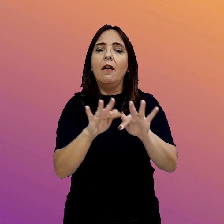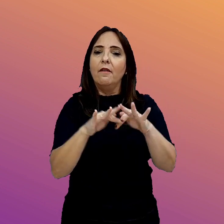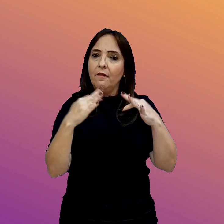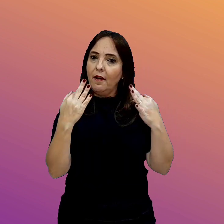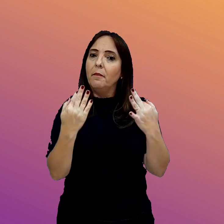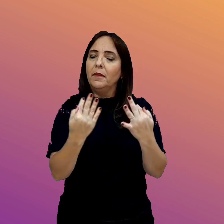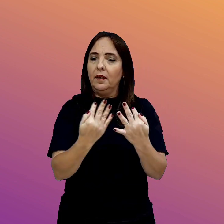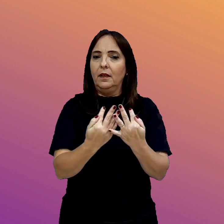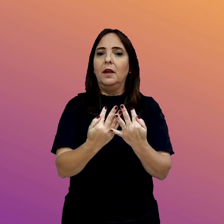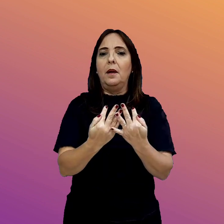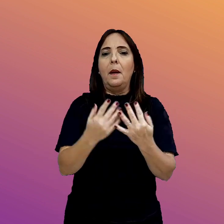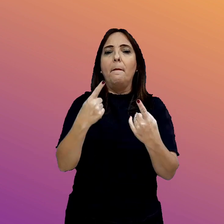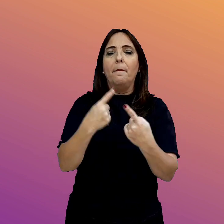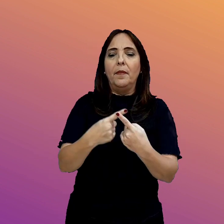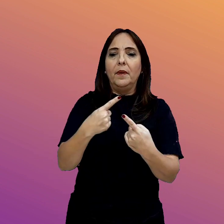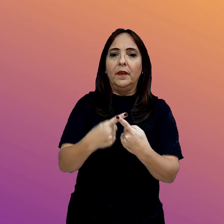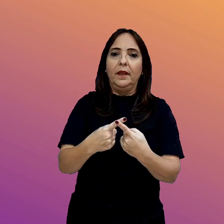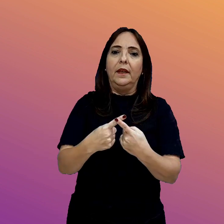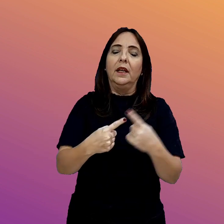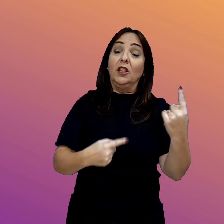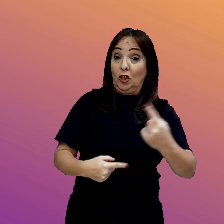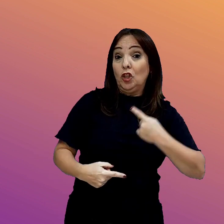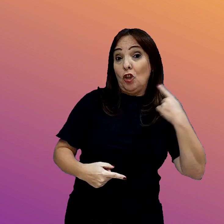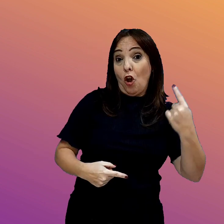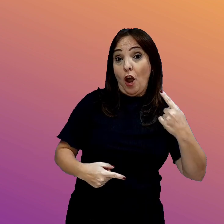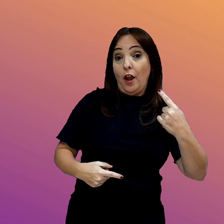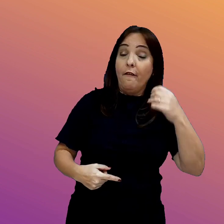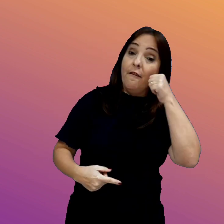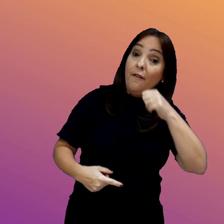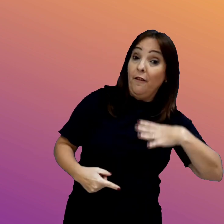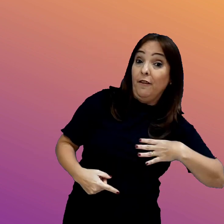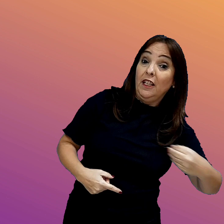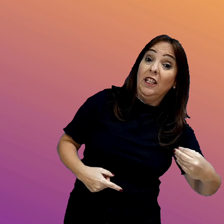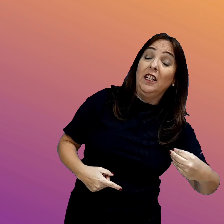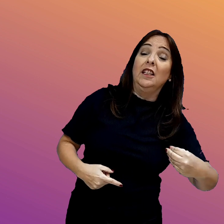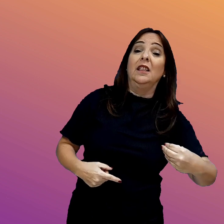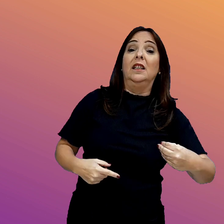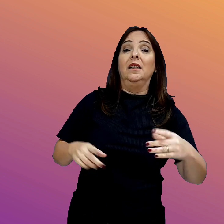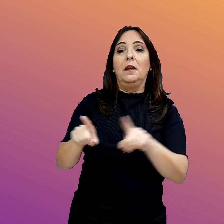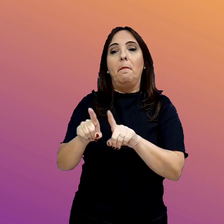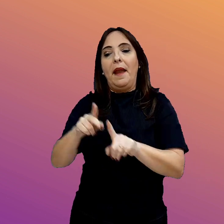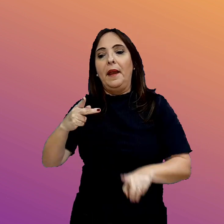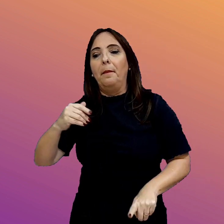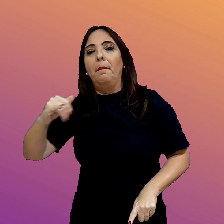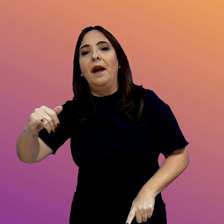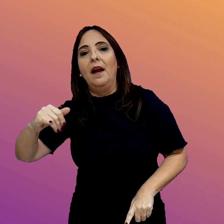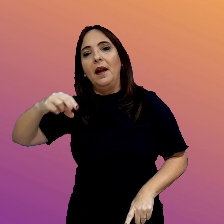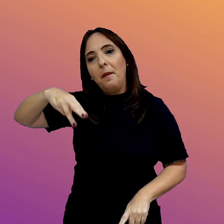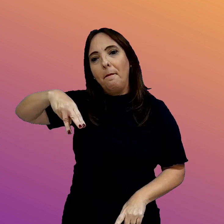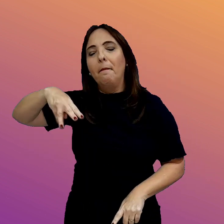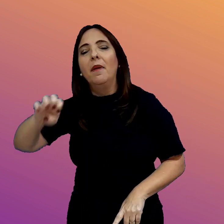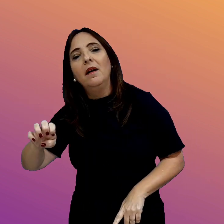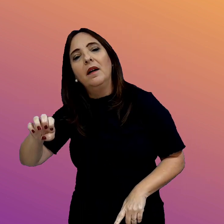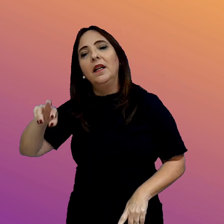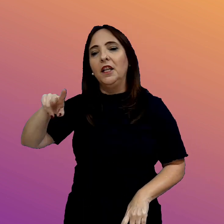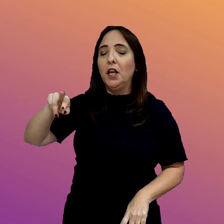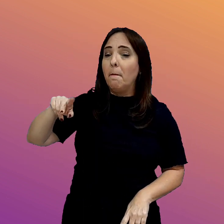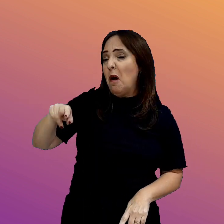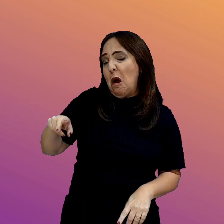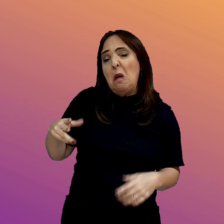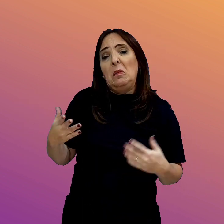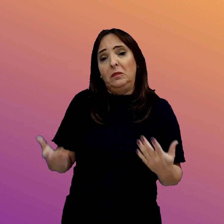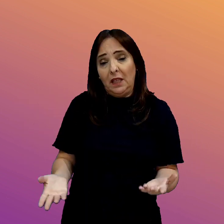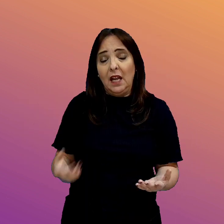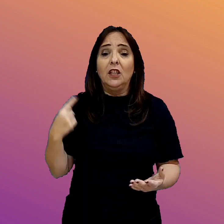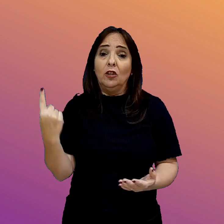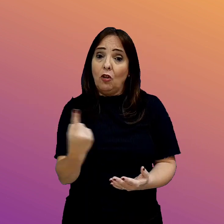fundo, nós somos ou filhas, né, ou filhos, somos pais, somos irmãos de alguém, né? Nós